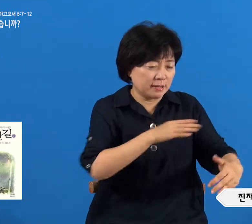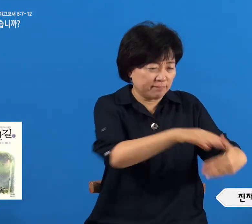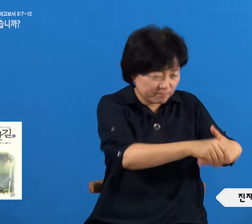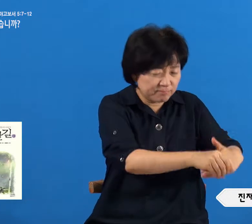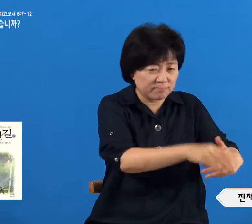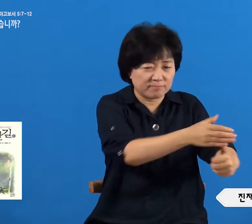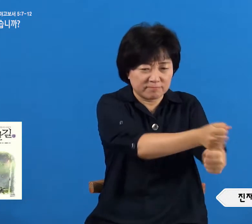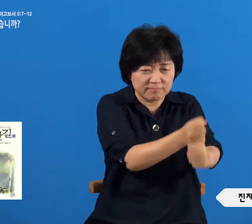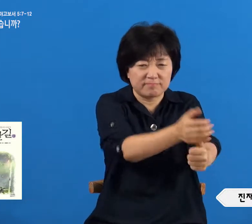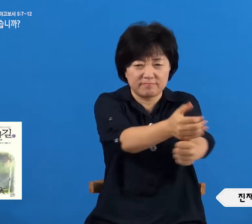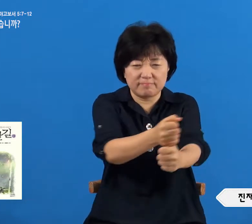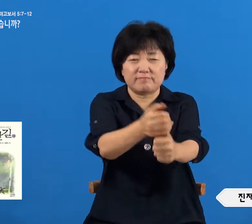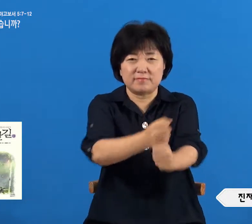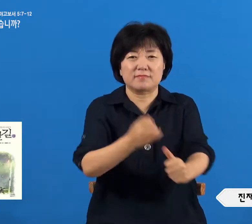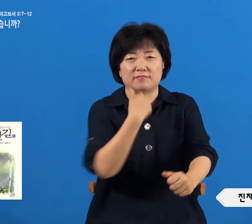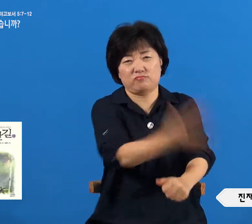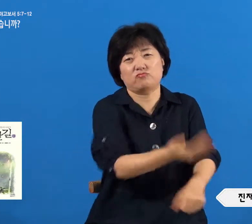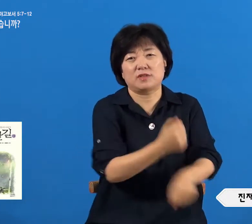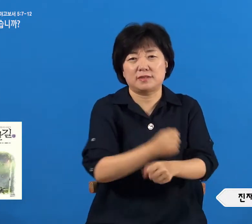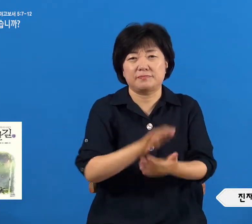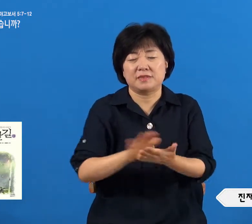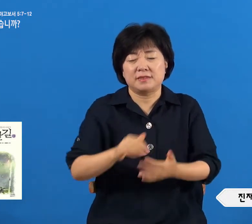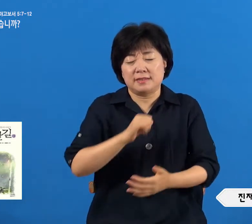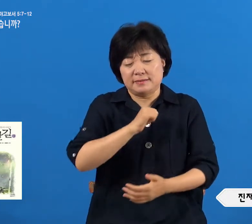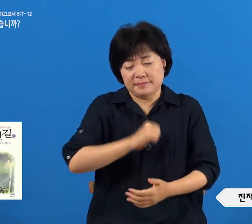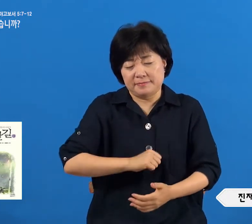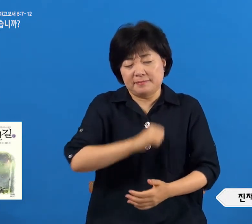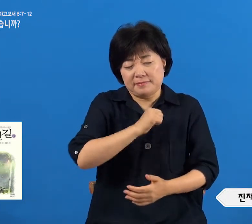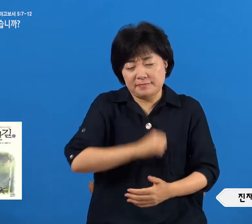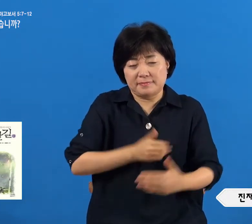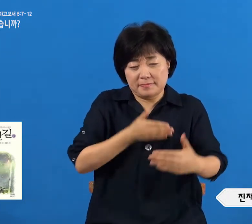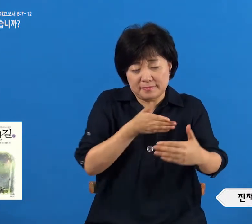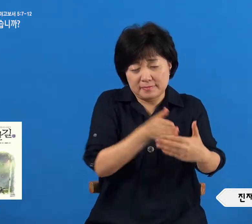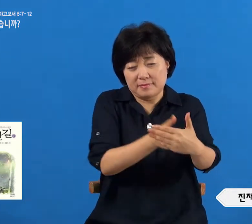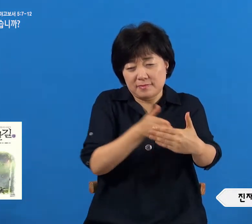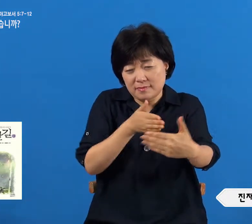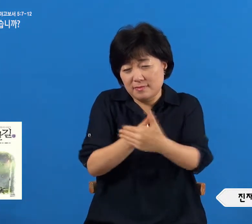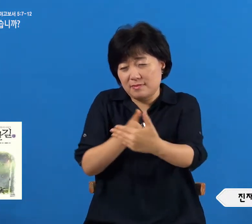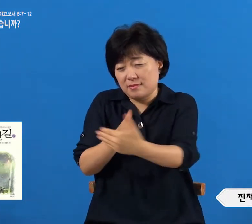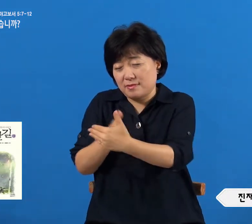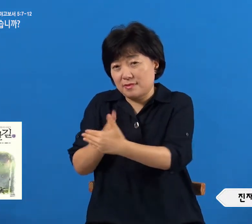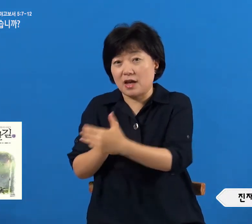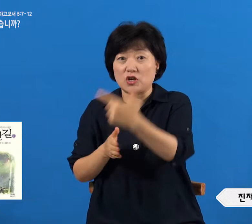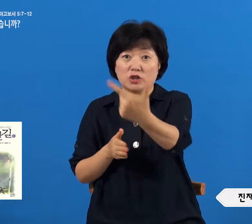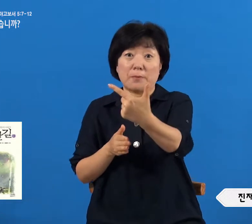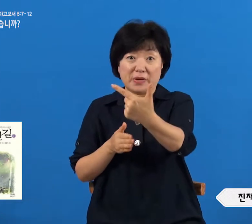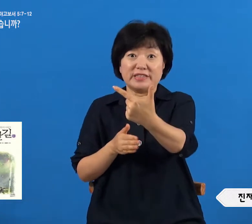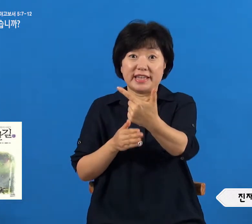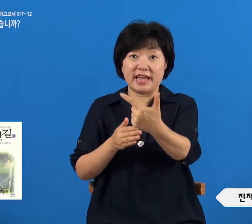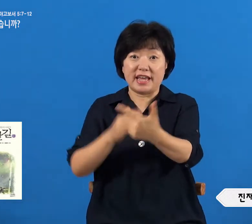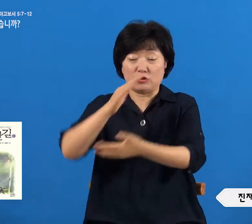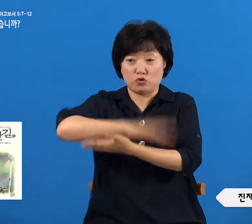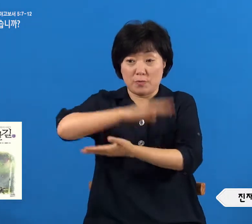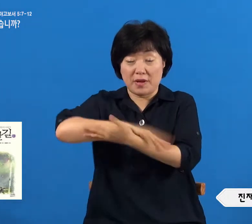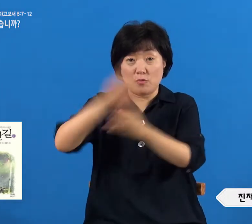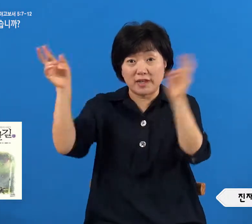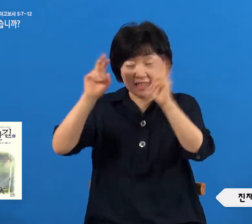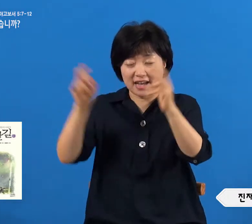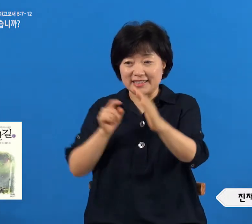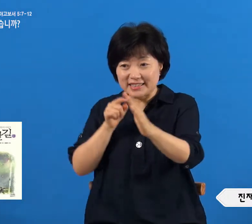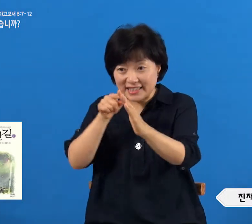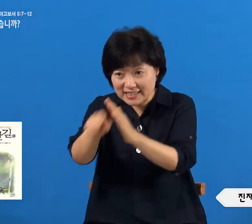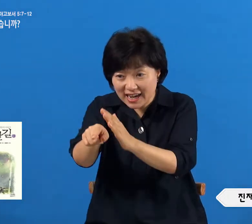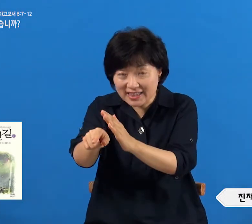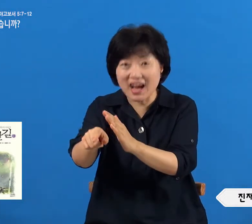그의 인내 가운데 그는 6번째 출판사를 찾아갑니다. 그리고 그 출판사에서 그 글을